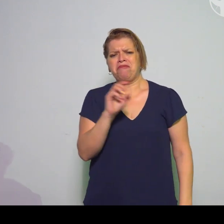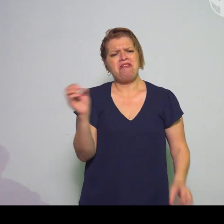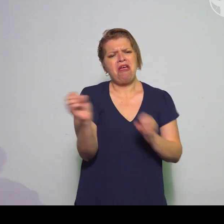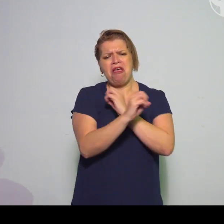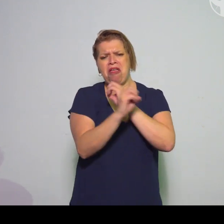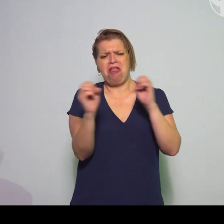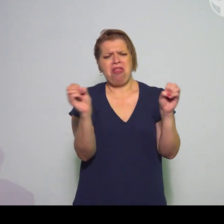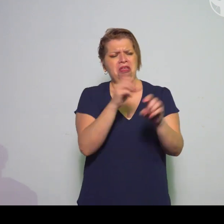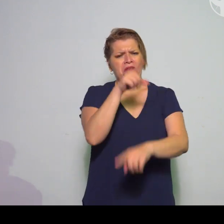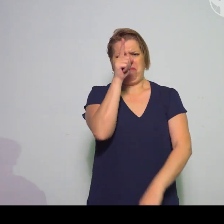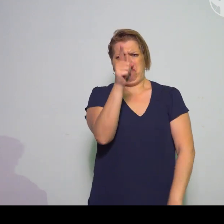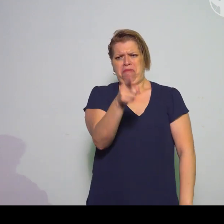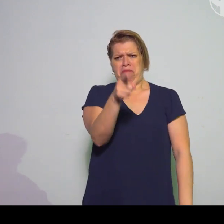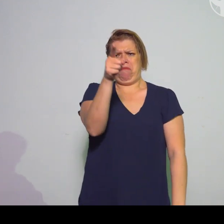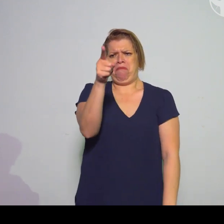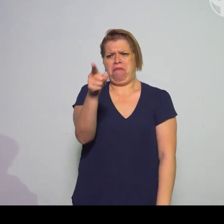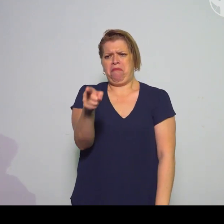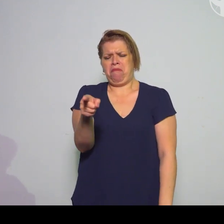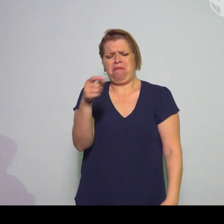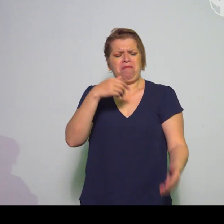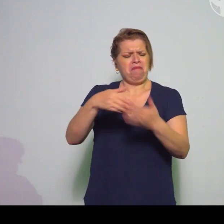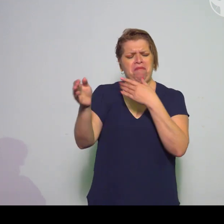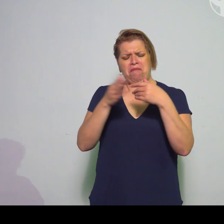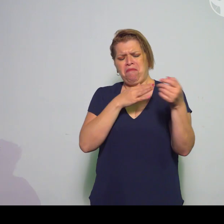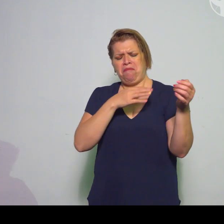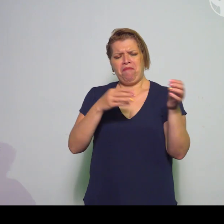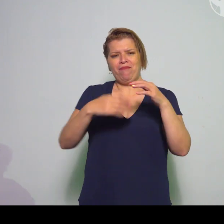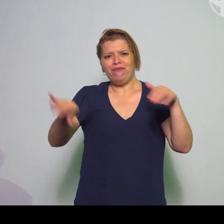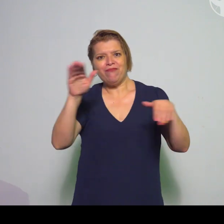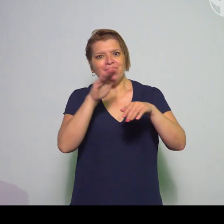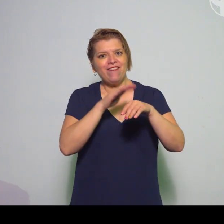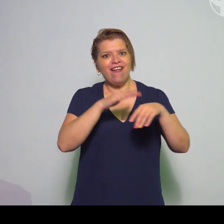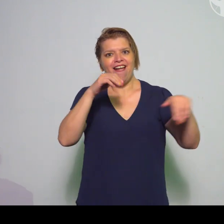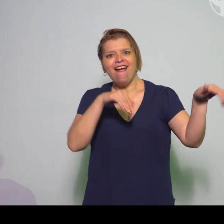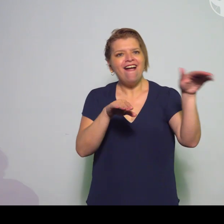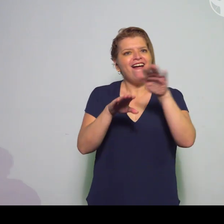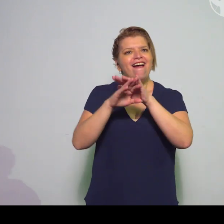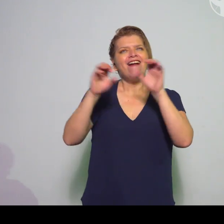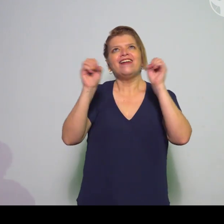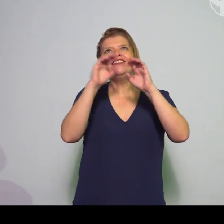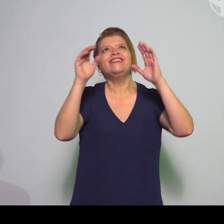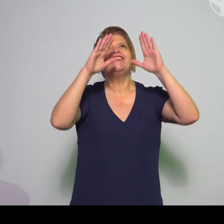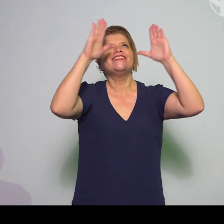ni acusación más grande que